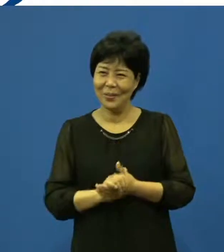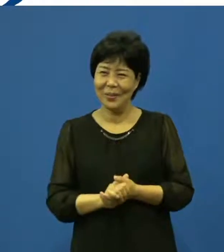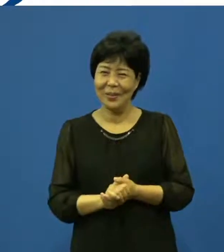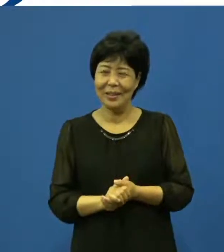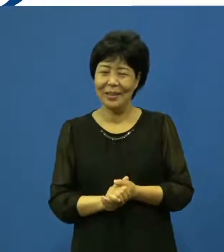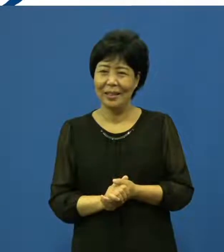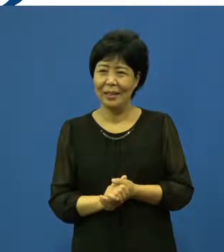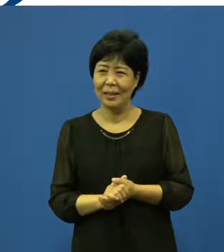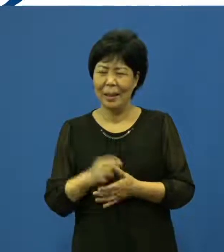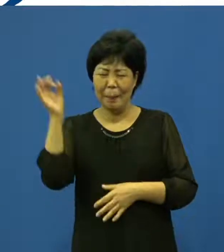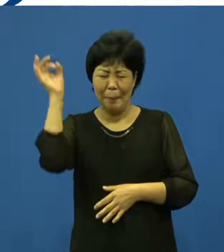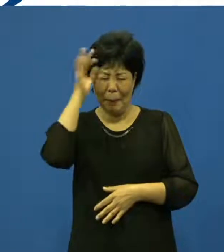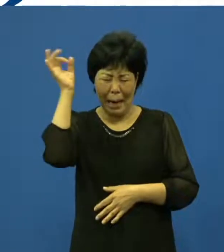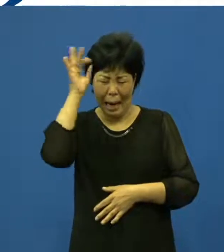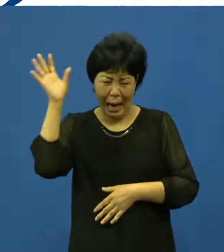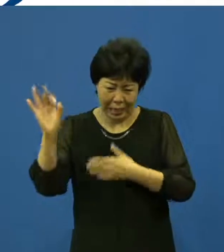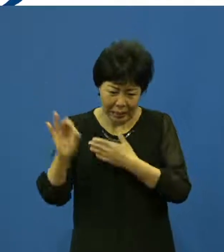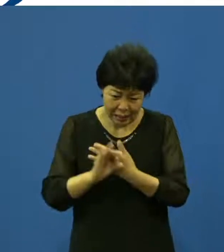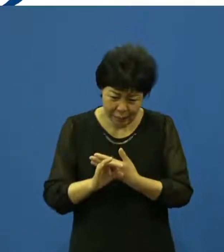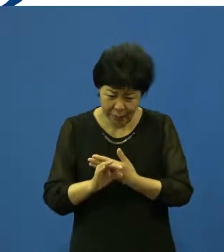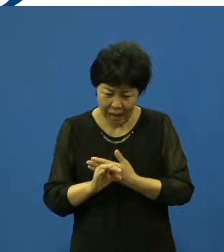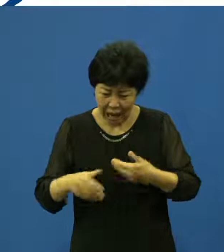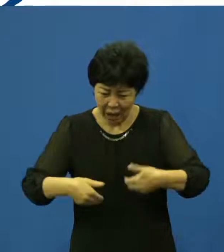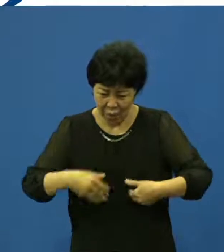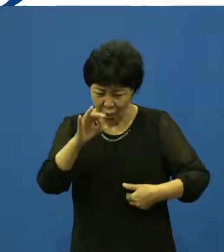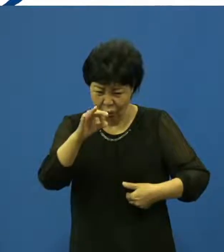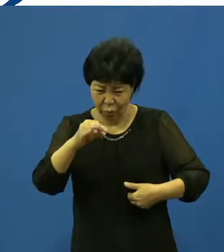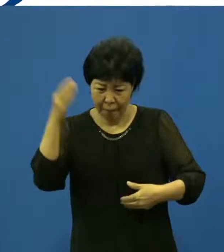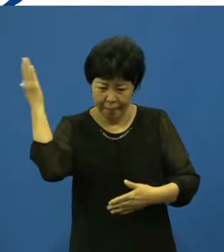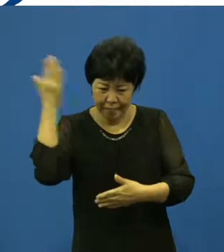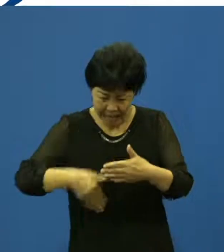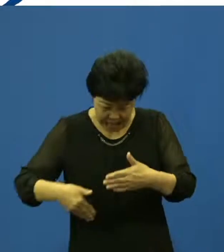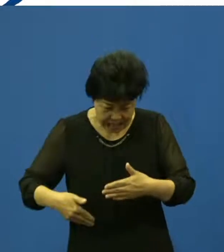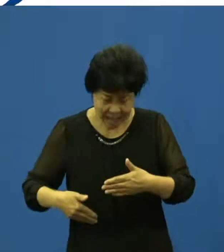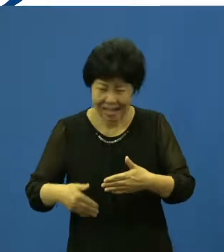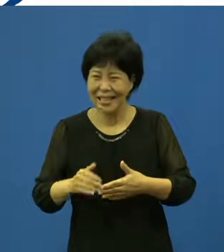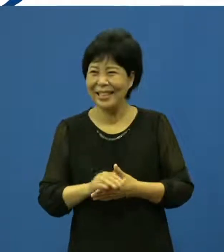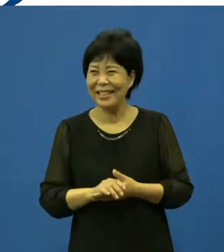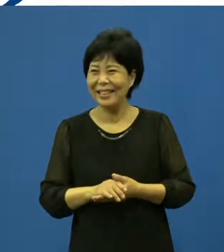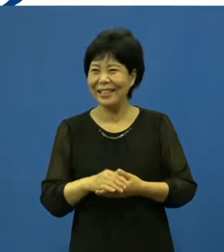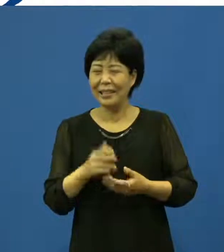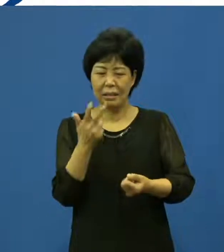말을 듣지 않으면 용돈이 깎이게 되죠. 자비 없습니다.